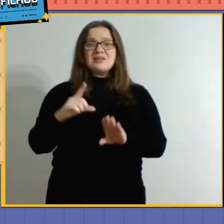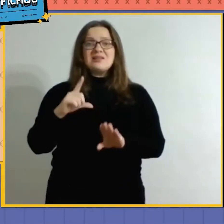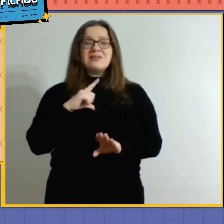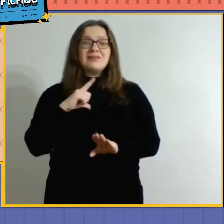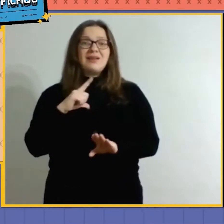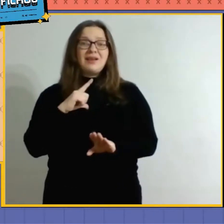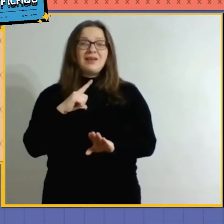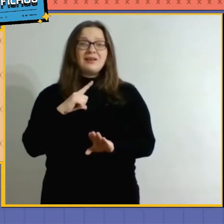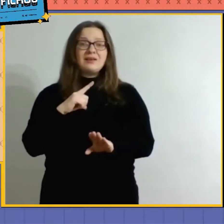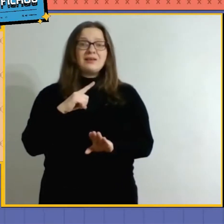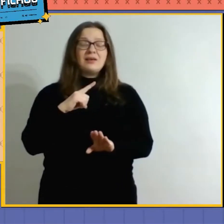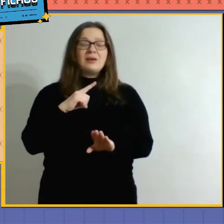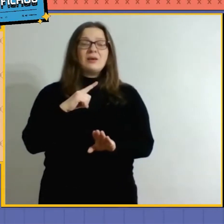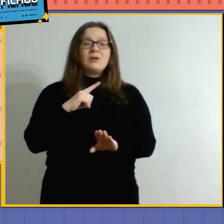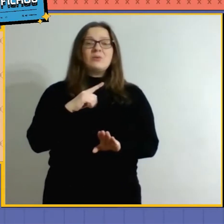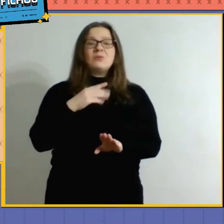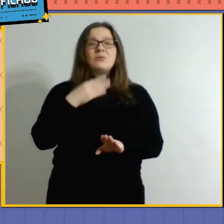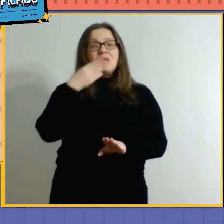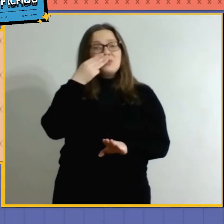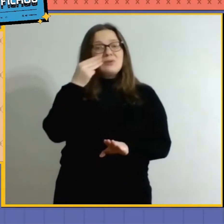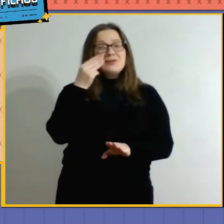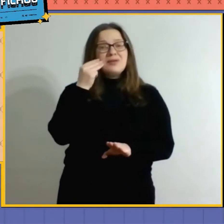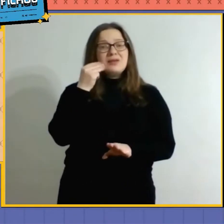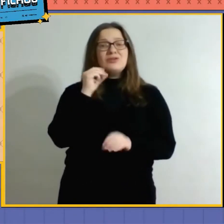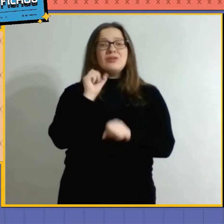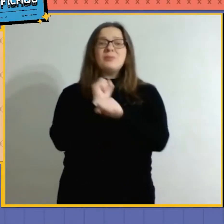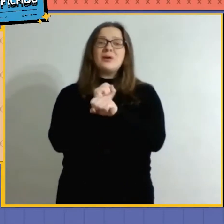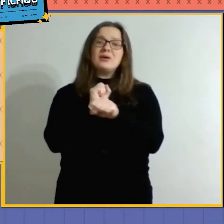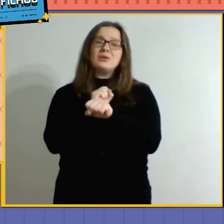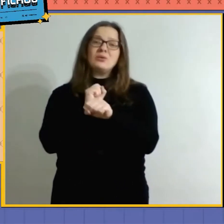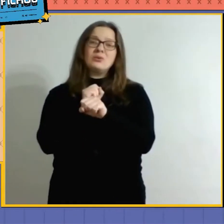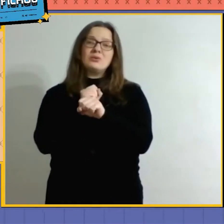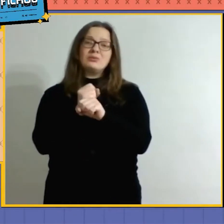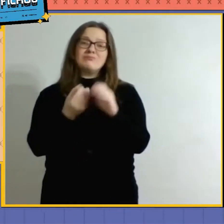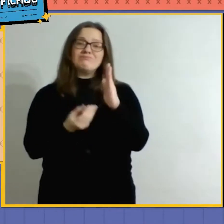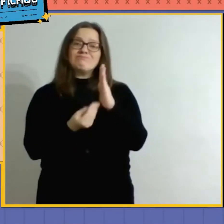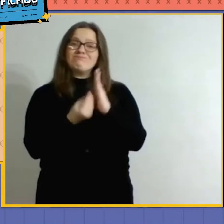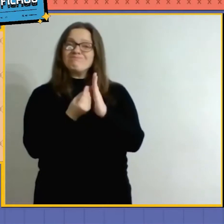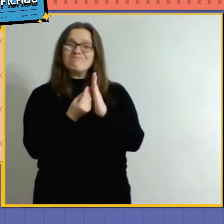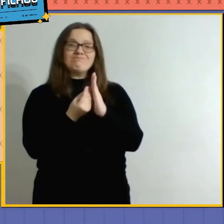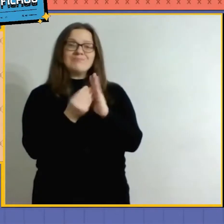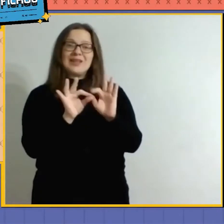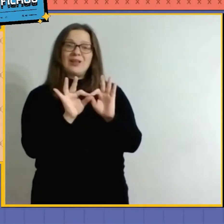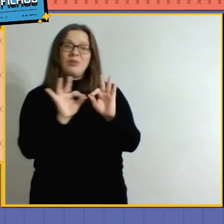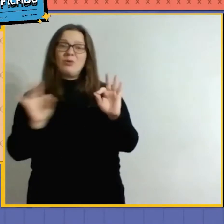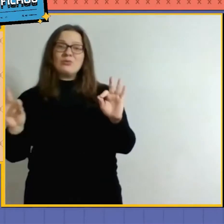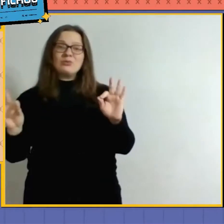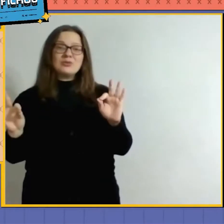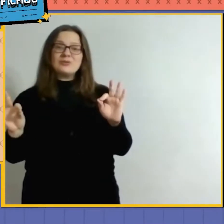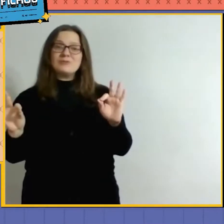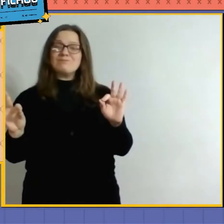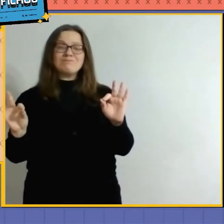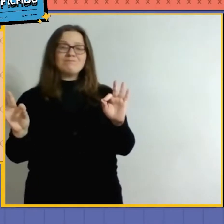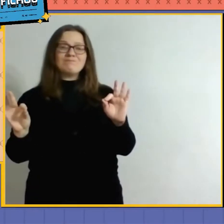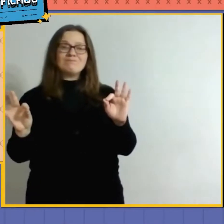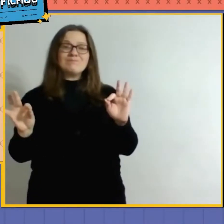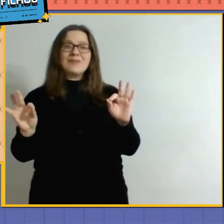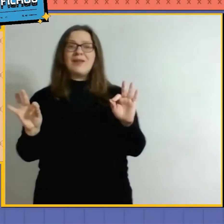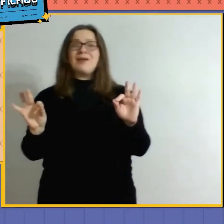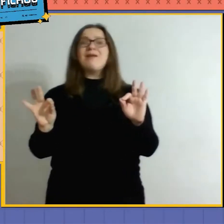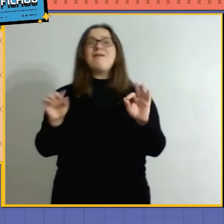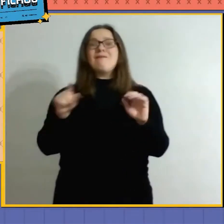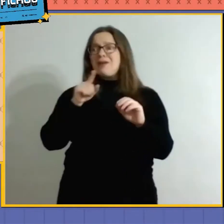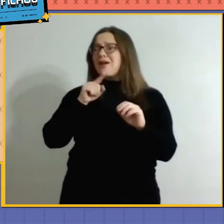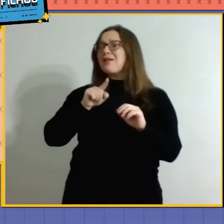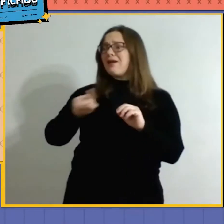reunir e lembre-se deles ore por eles tente trazê-los de volta tá não deixe esse adolescentes